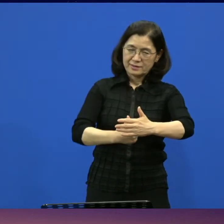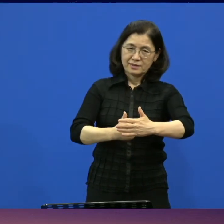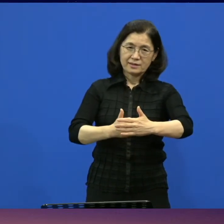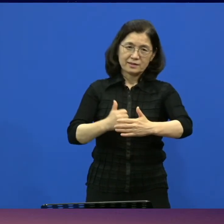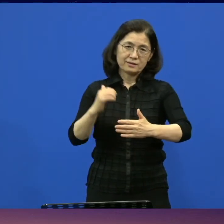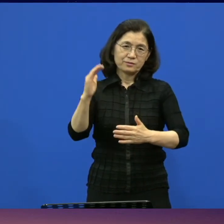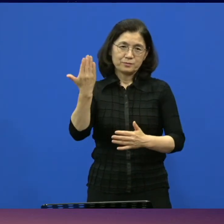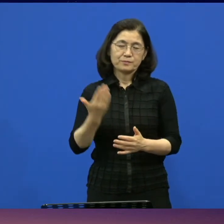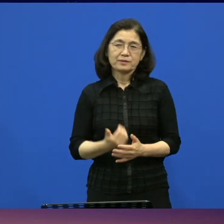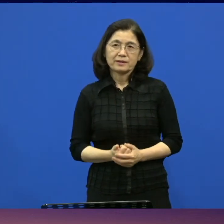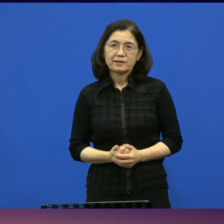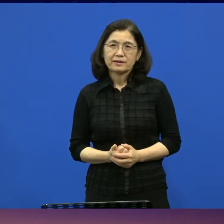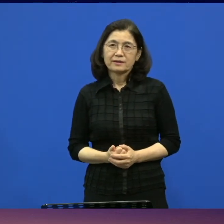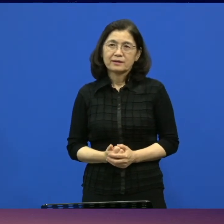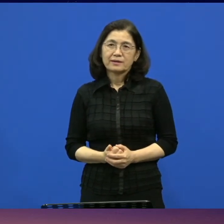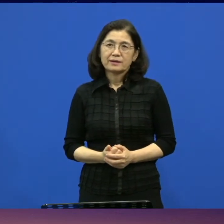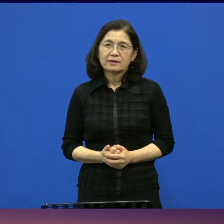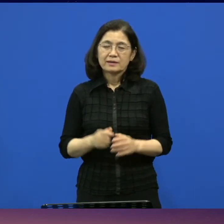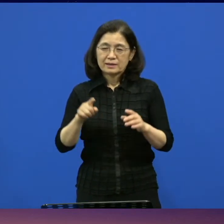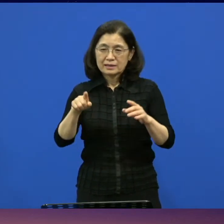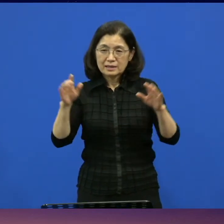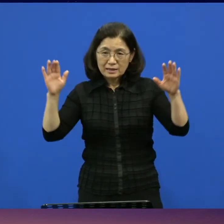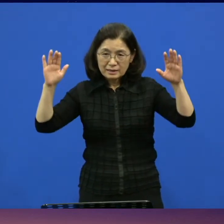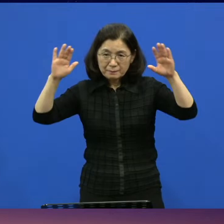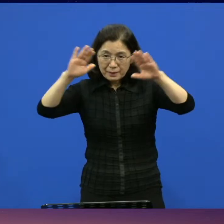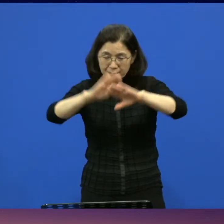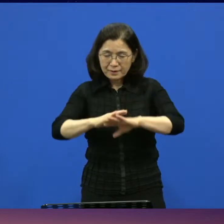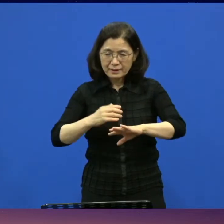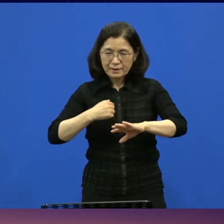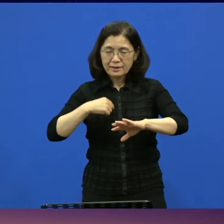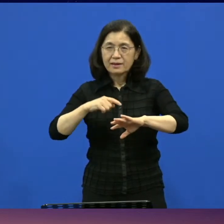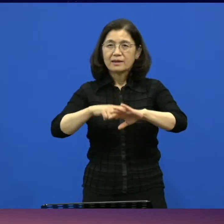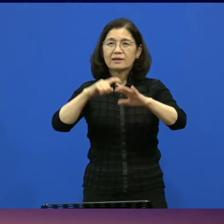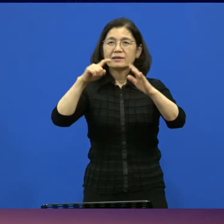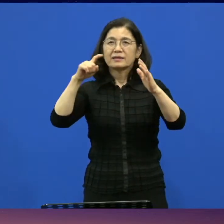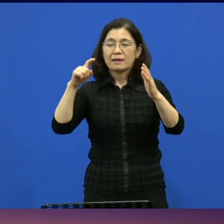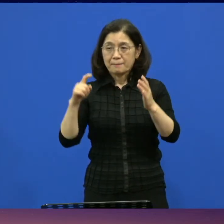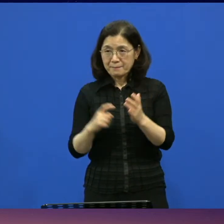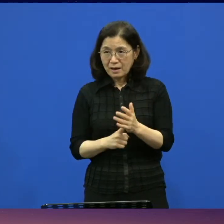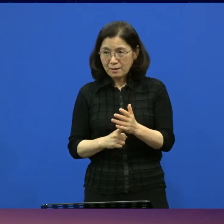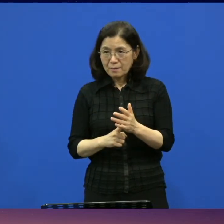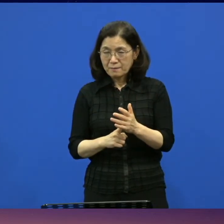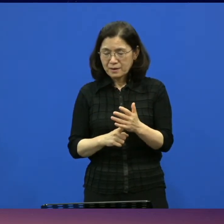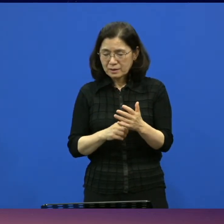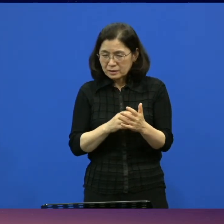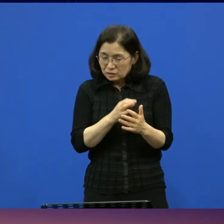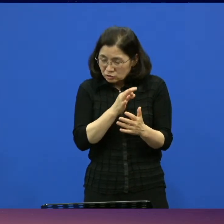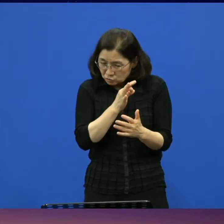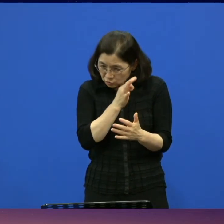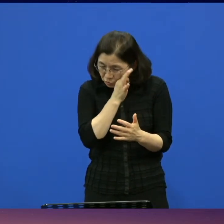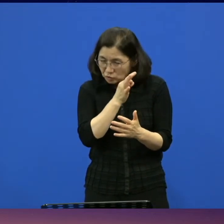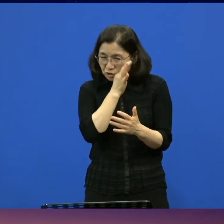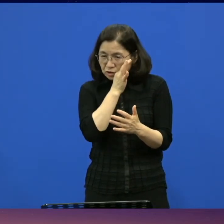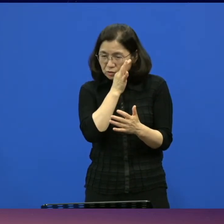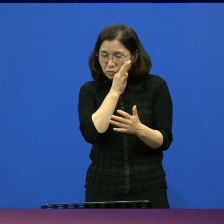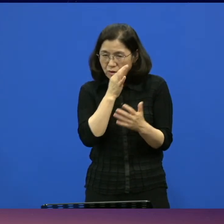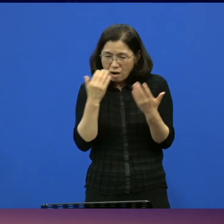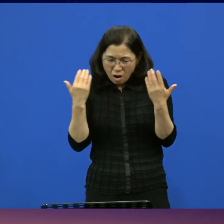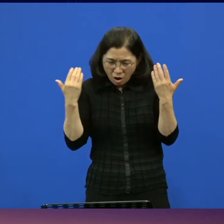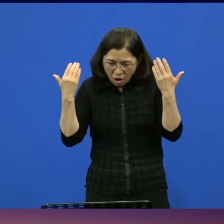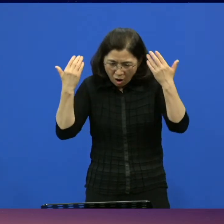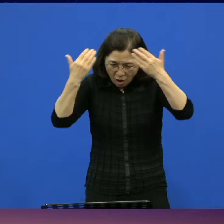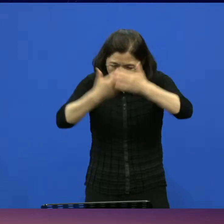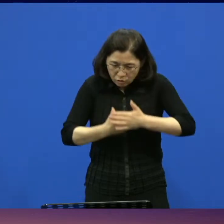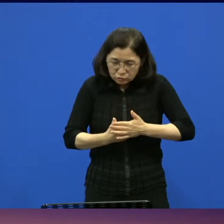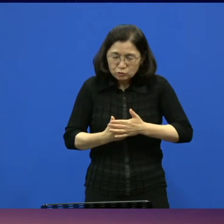거예요. 오늘 이 밤에 여러분들의 마음이 여러분들 안에 있는 그 수치와 여러분들 안에 있는 어두움과 여러분들 안에 있는